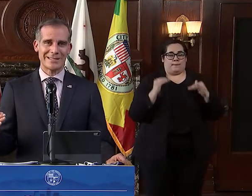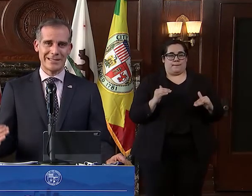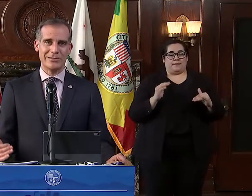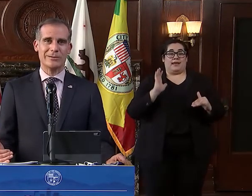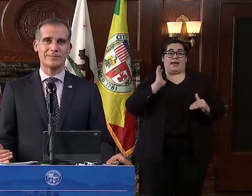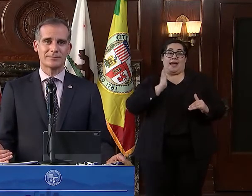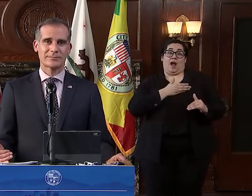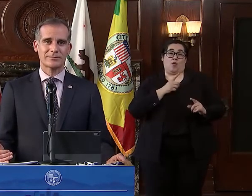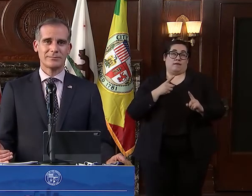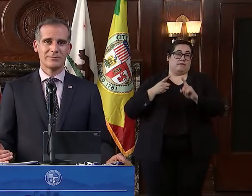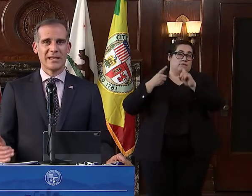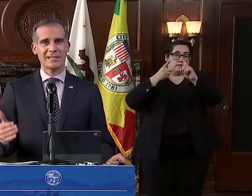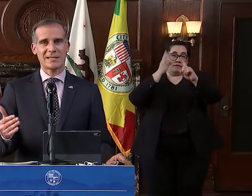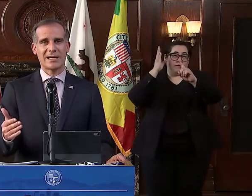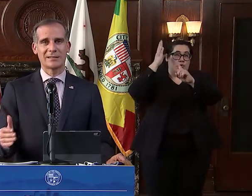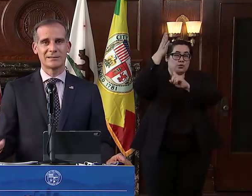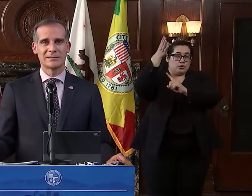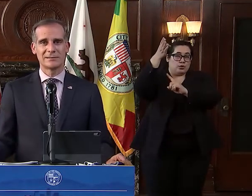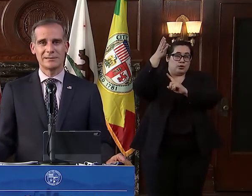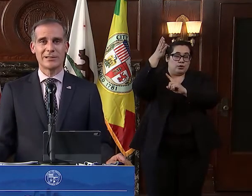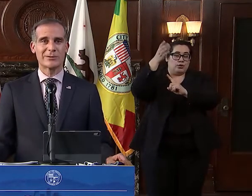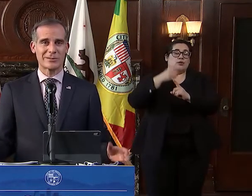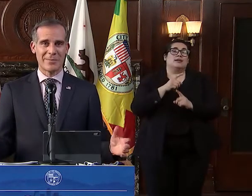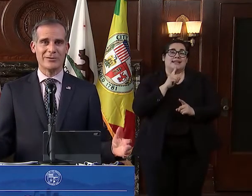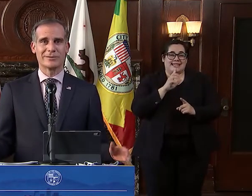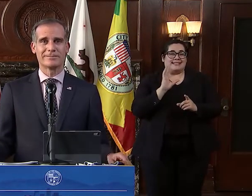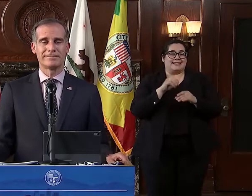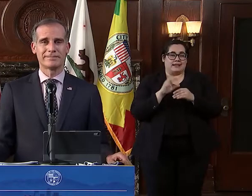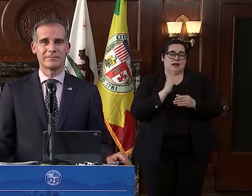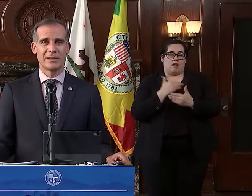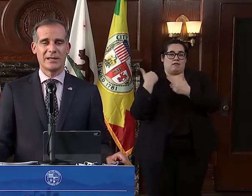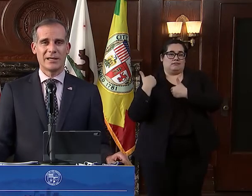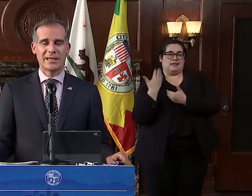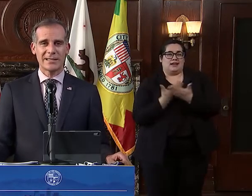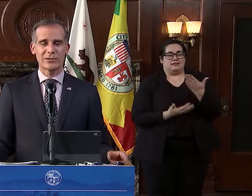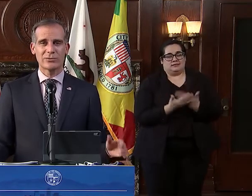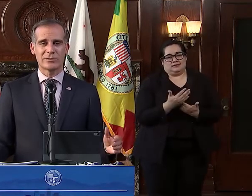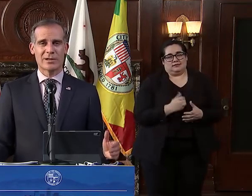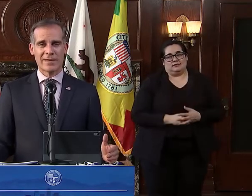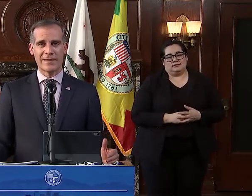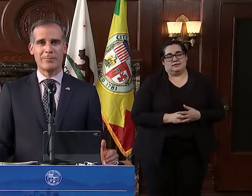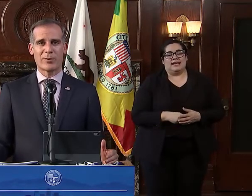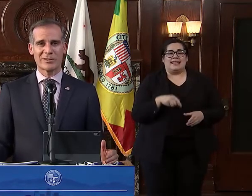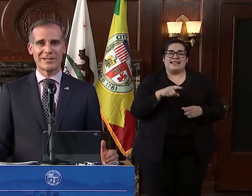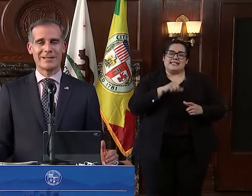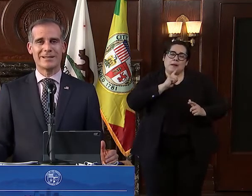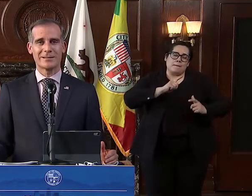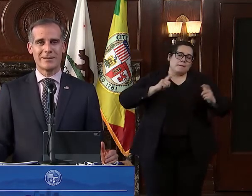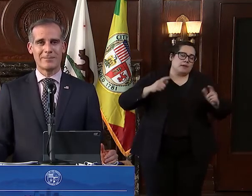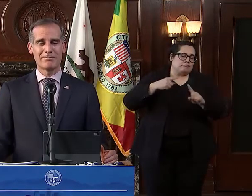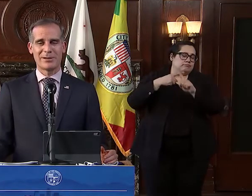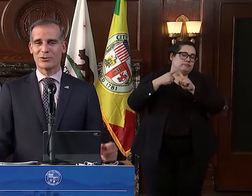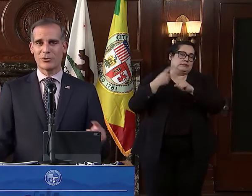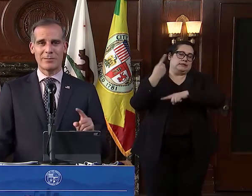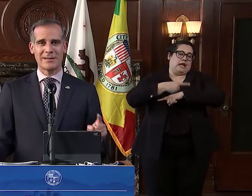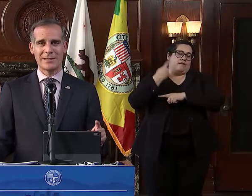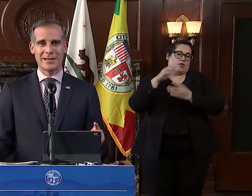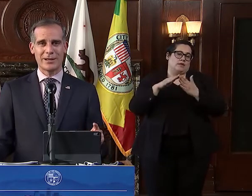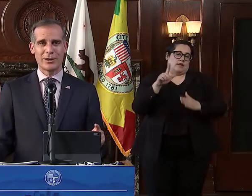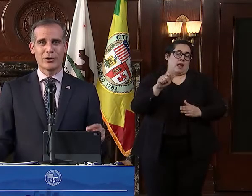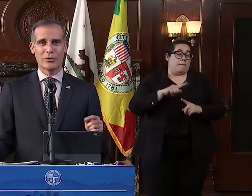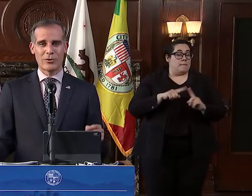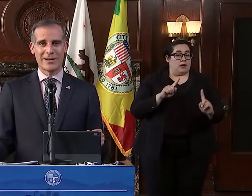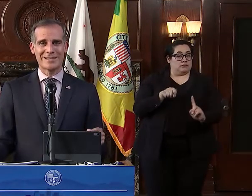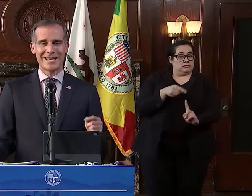Nuestro destino está en nuestras manos. Este es un gran día por Los Ángeles, pero